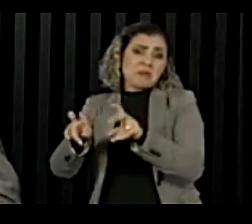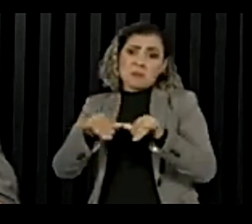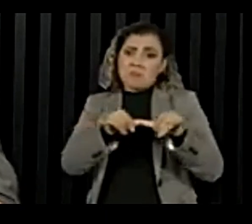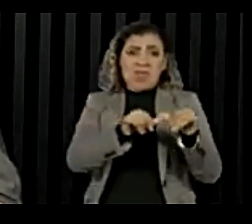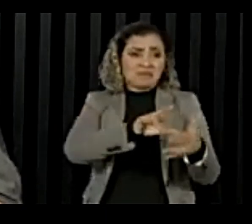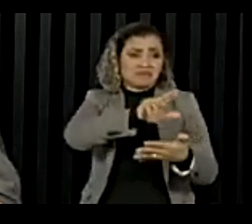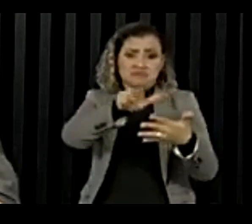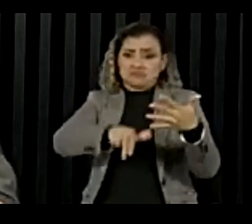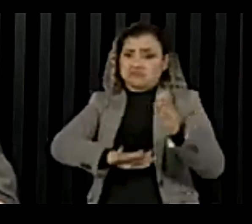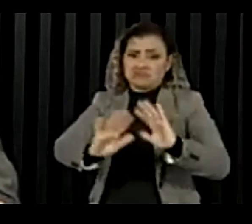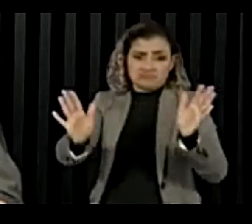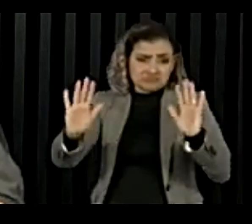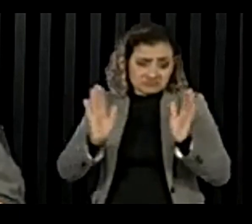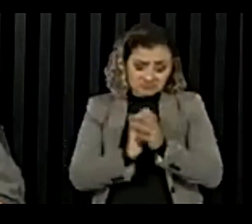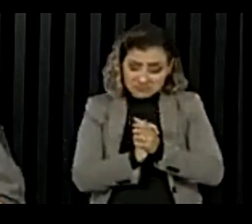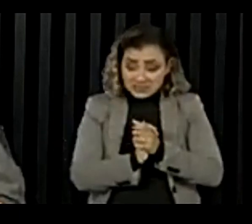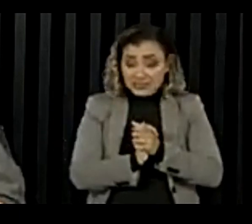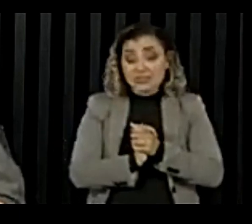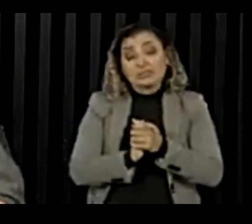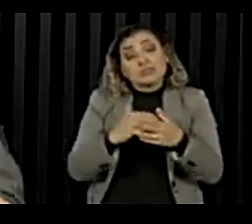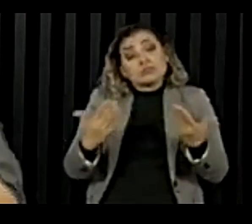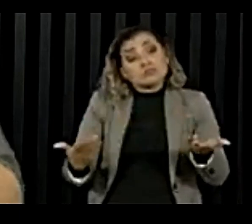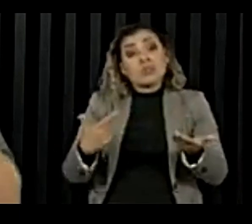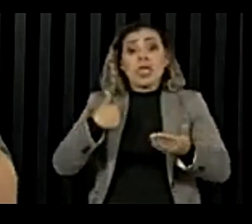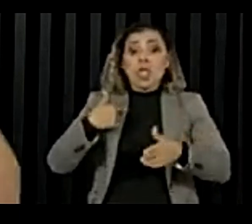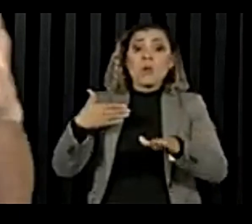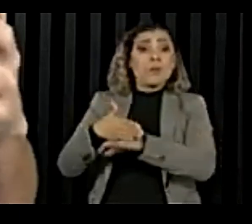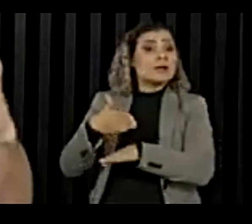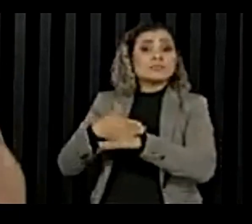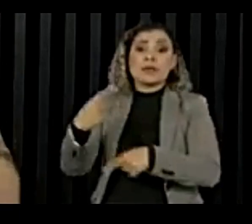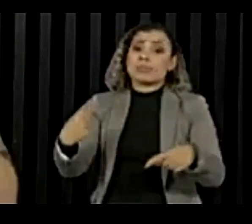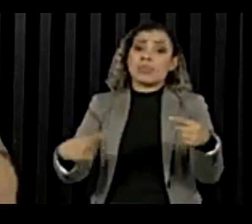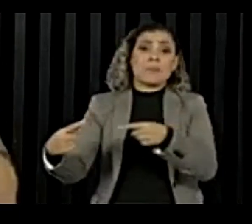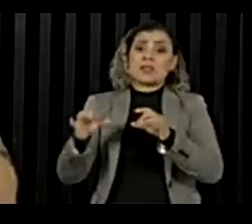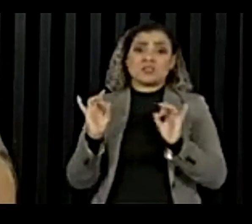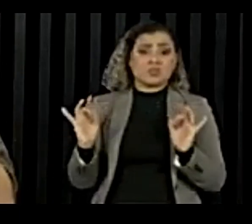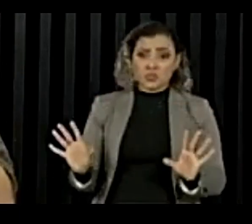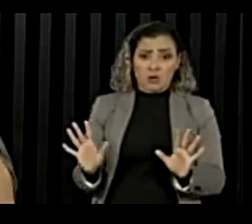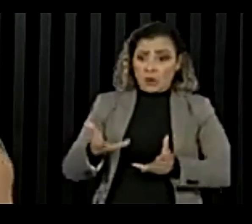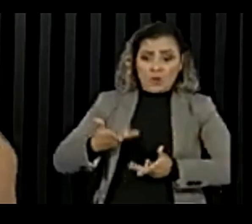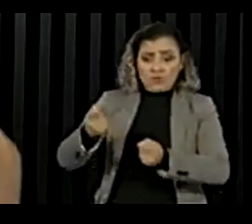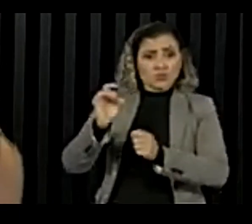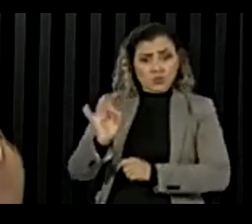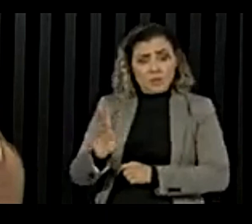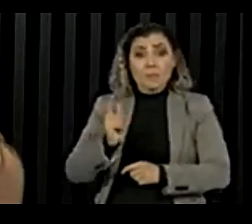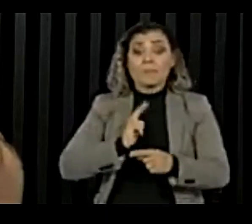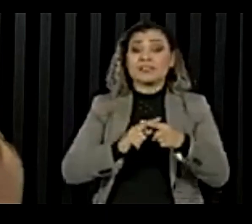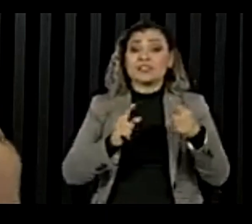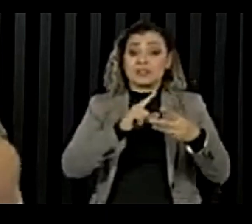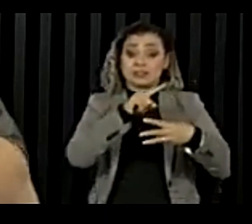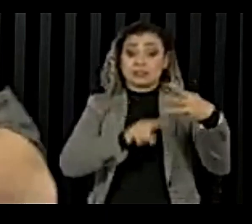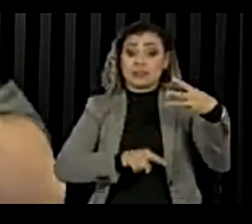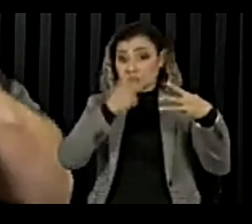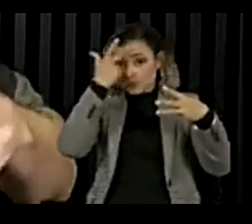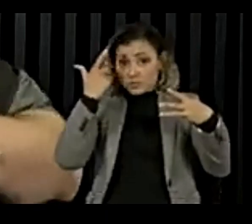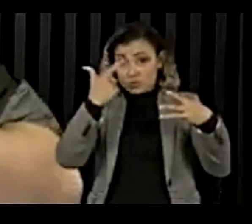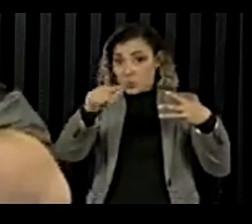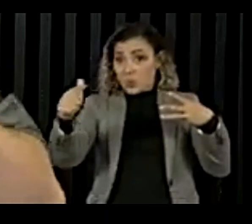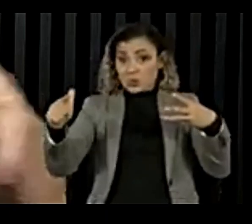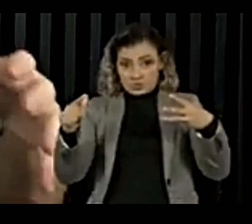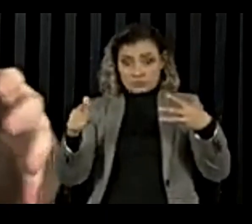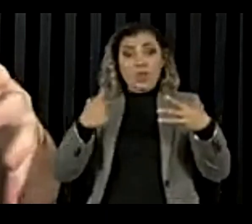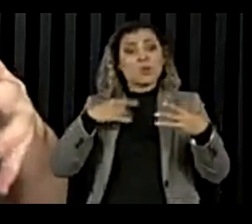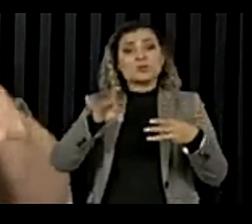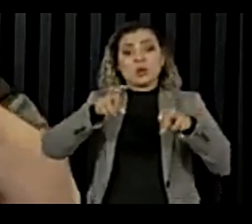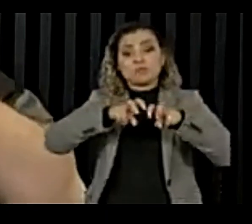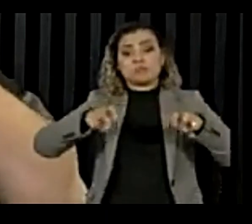supermercado, pessoas que têm supermercados, para eu participar de um debate. Dentro desse debate tinha outras 3 pessoas. Então, eu fiz parte